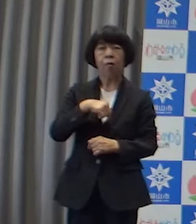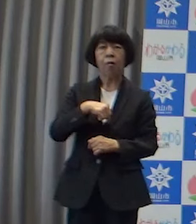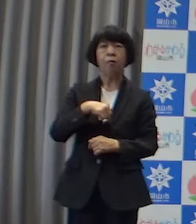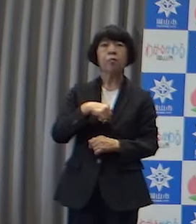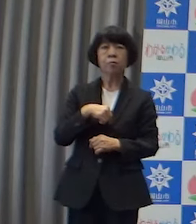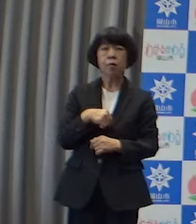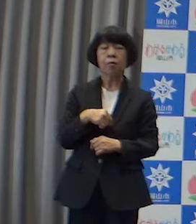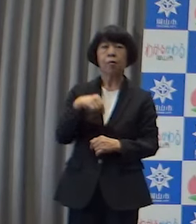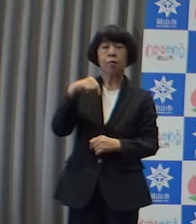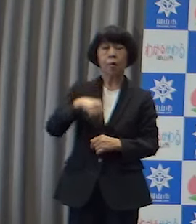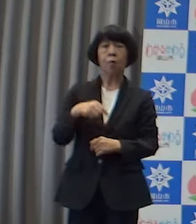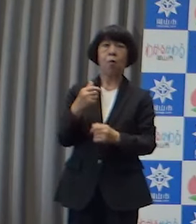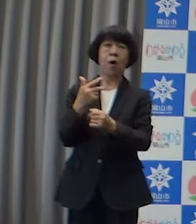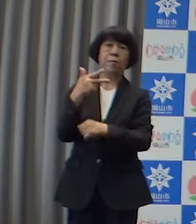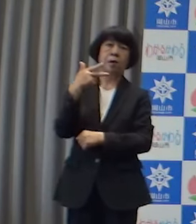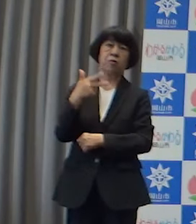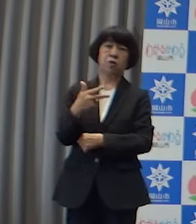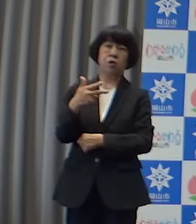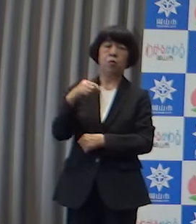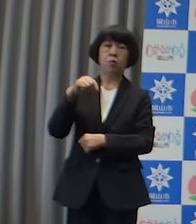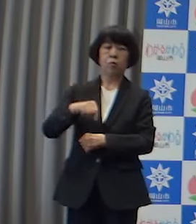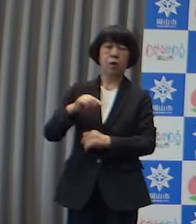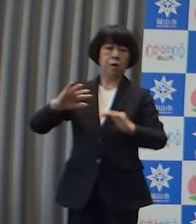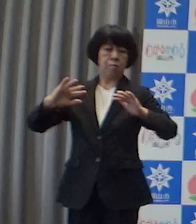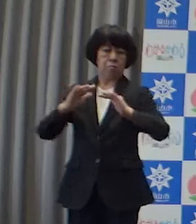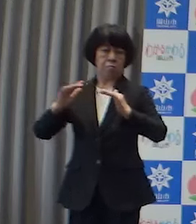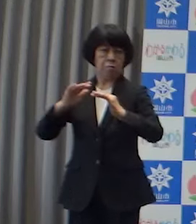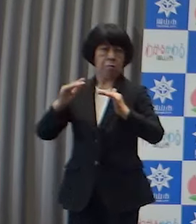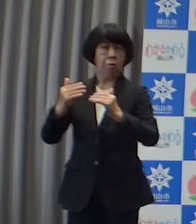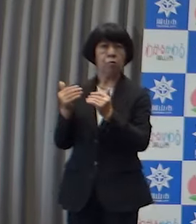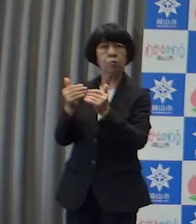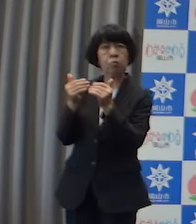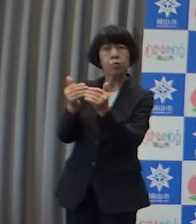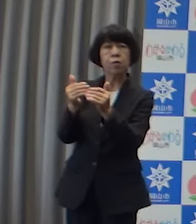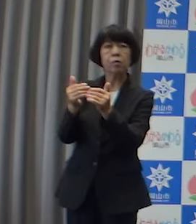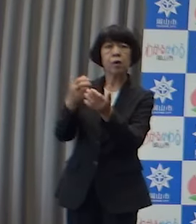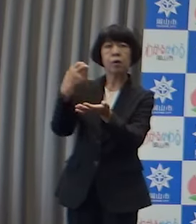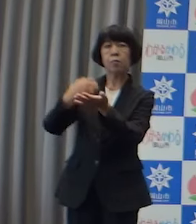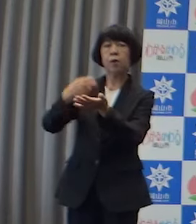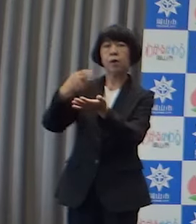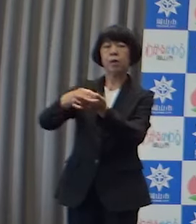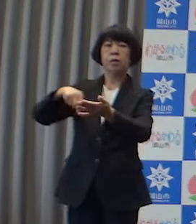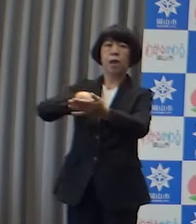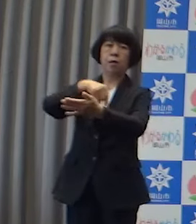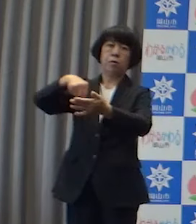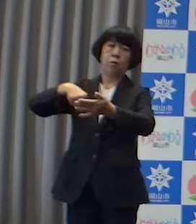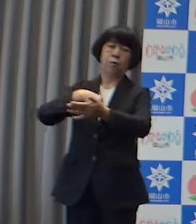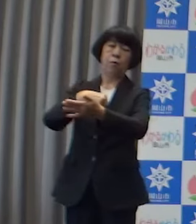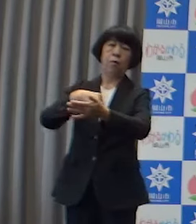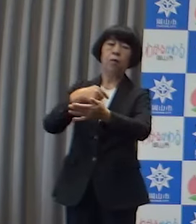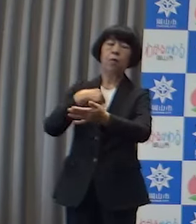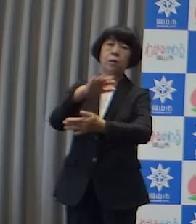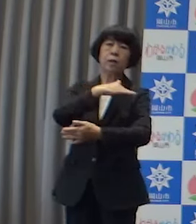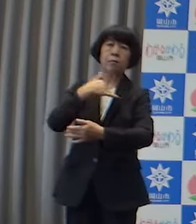協議を続けていかなければならない事項でもあります。我々としても